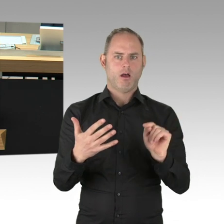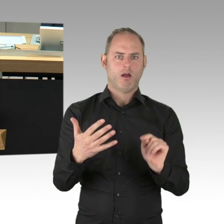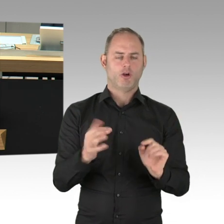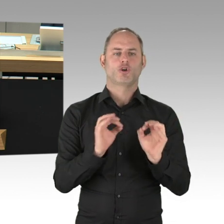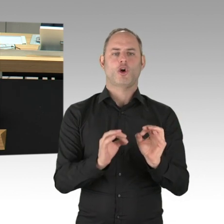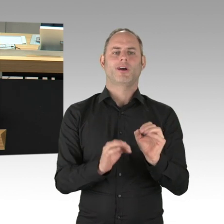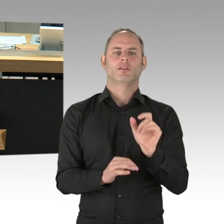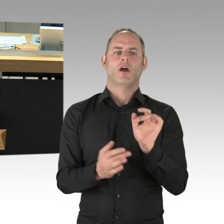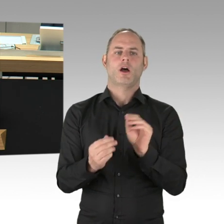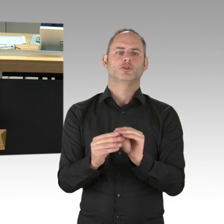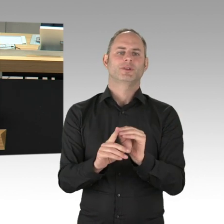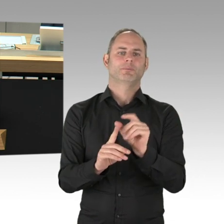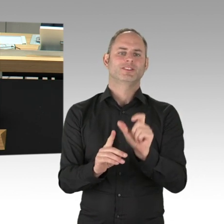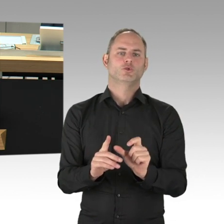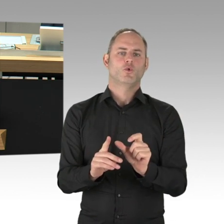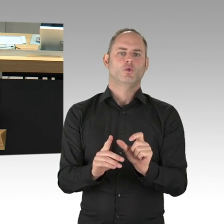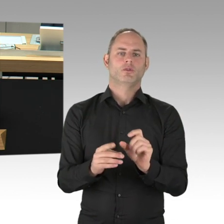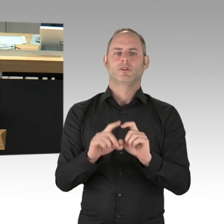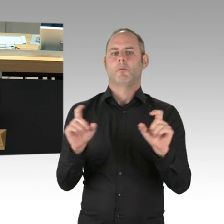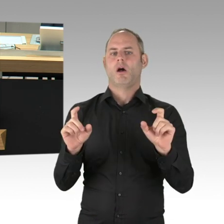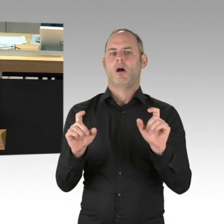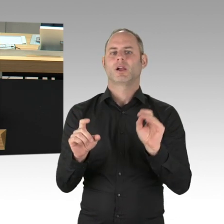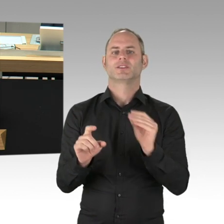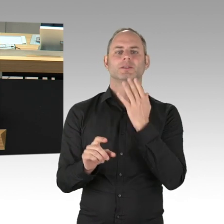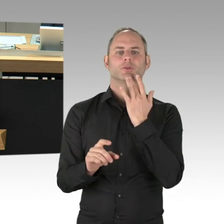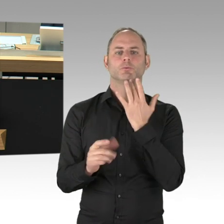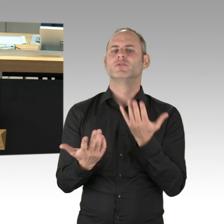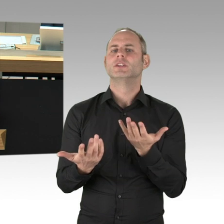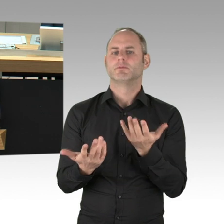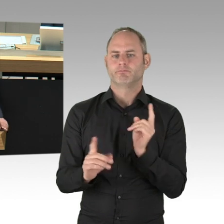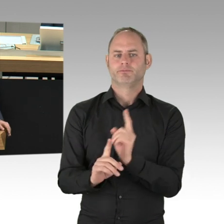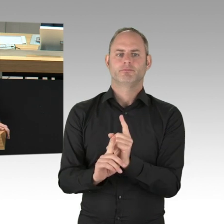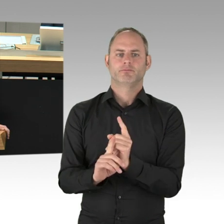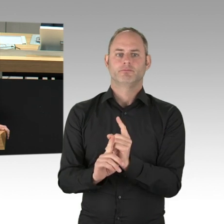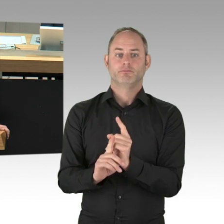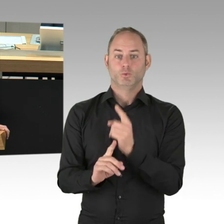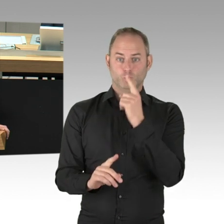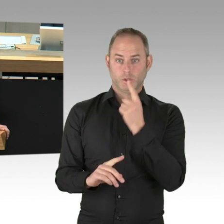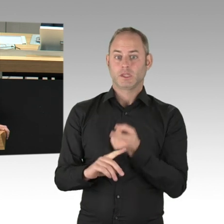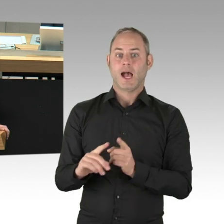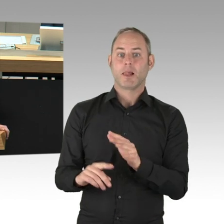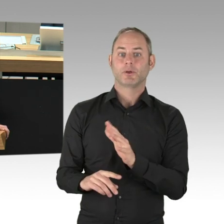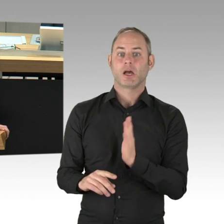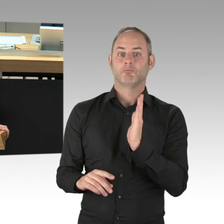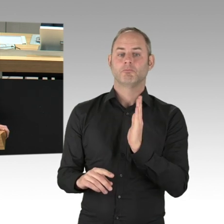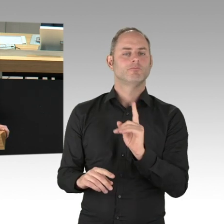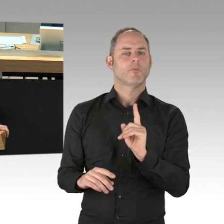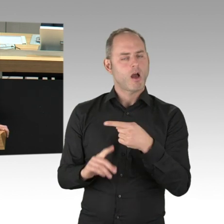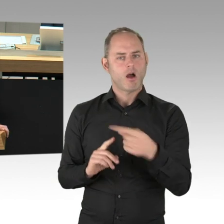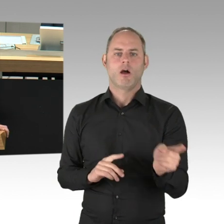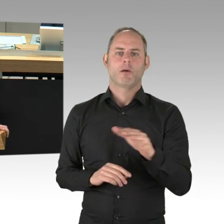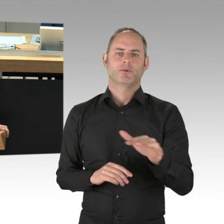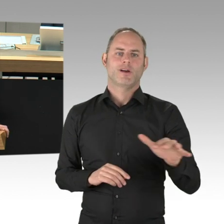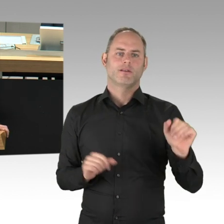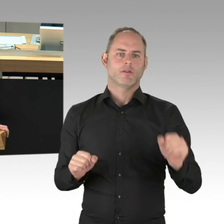Justiz, Verbraucherschutz und Antidiskriminierung angesiedelt sein wird. Meine Damen und Herren, wenige hundert Meter